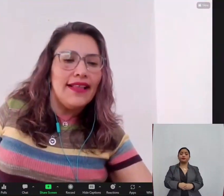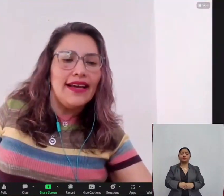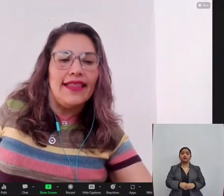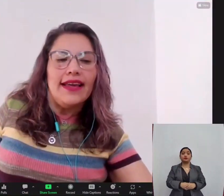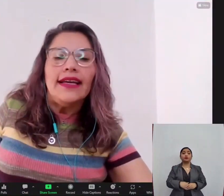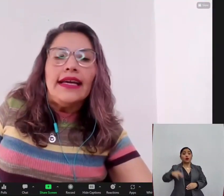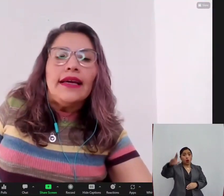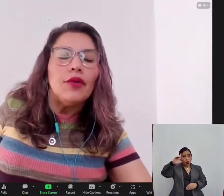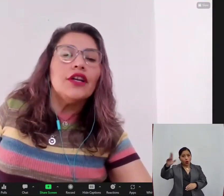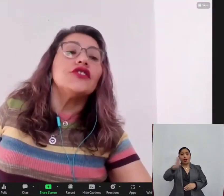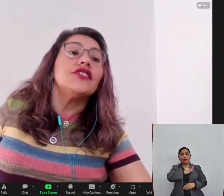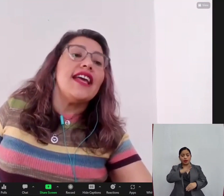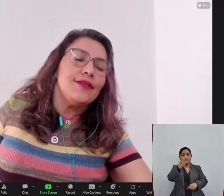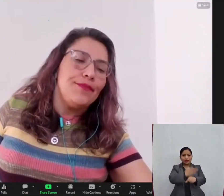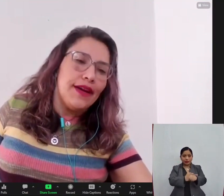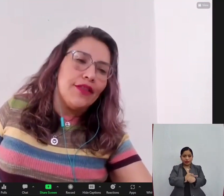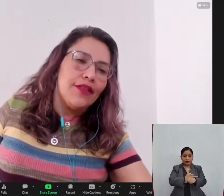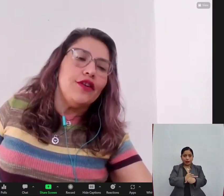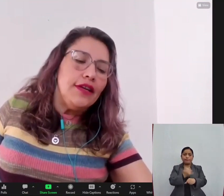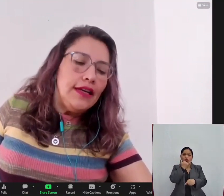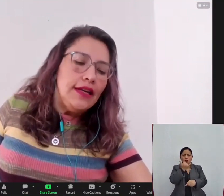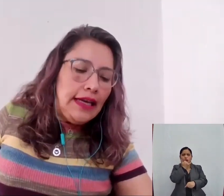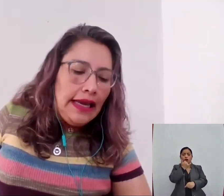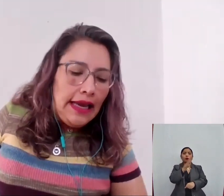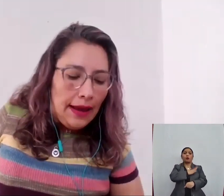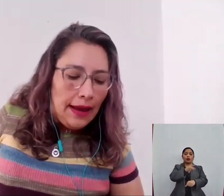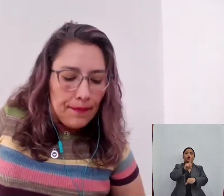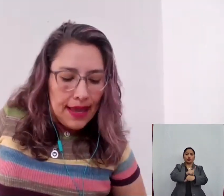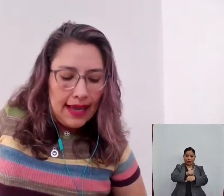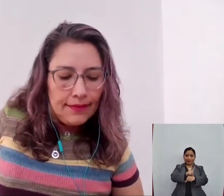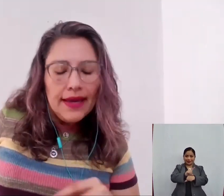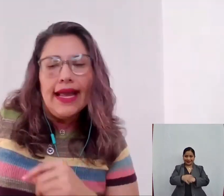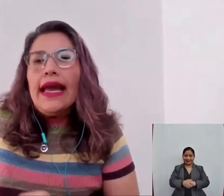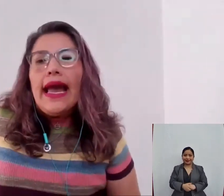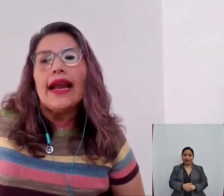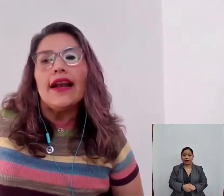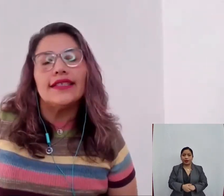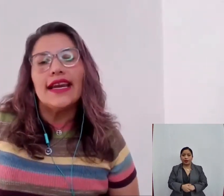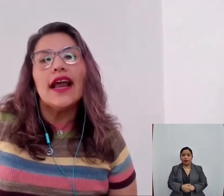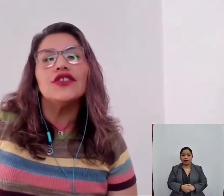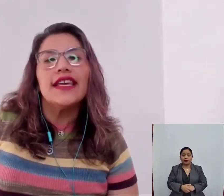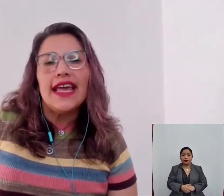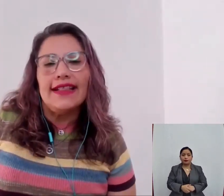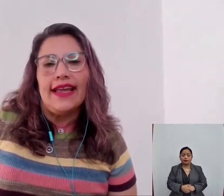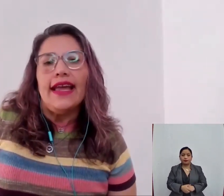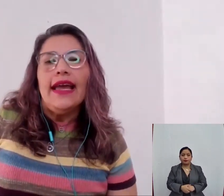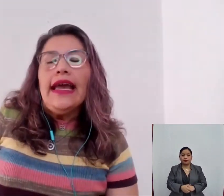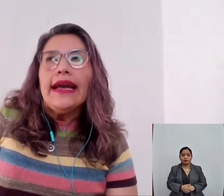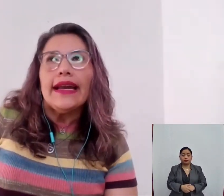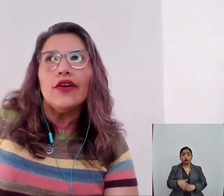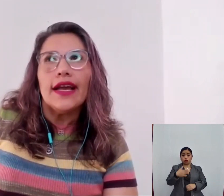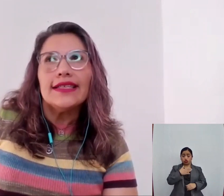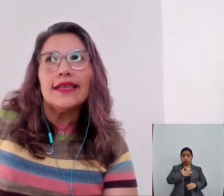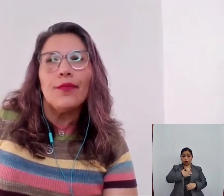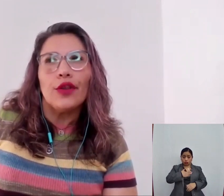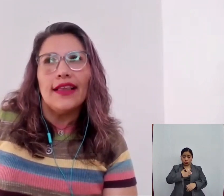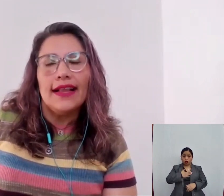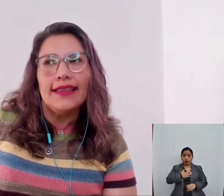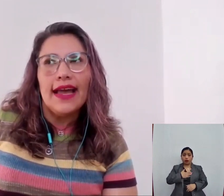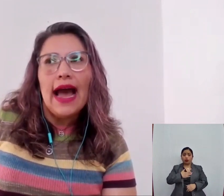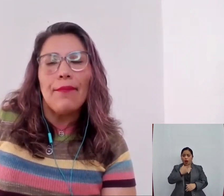Hola, buena tarde. Buenos días, perdón. Bien, mire, sería lo siguiente. Creo que